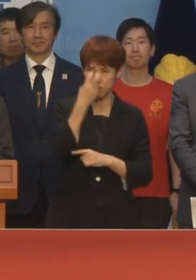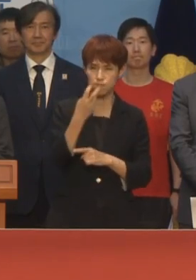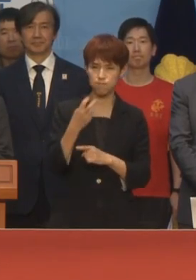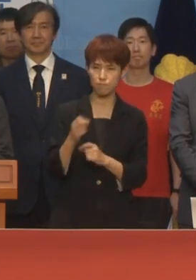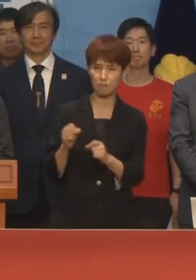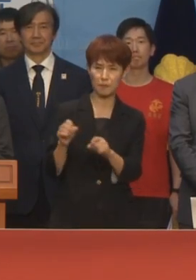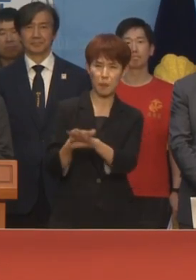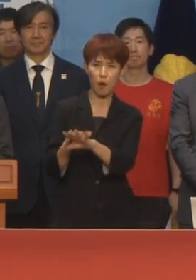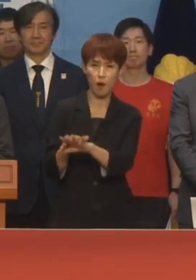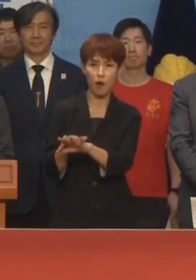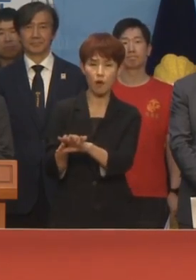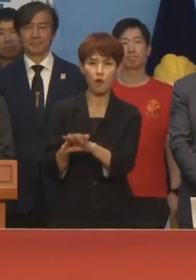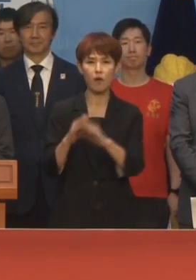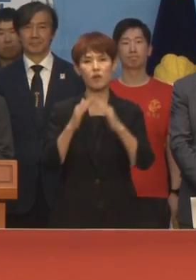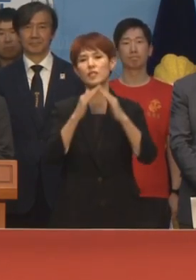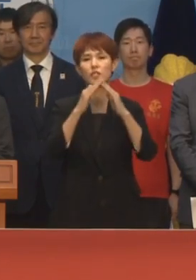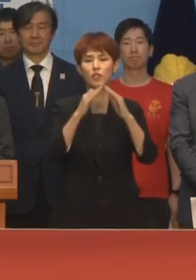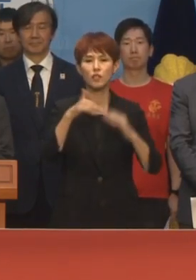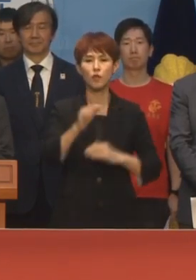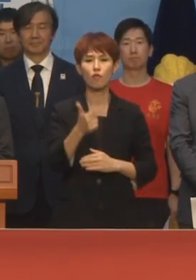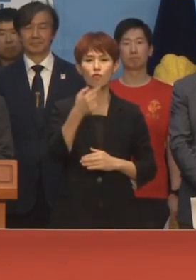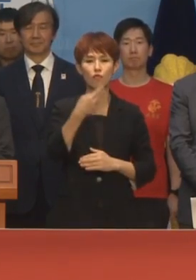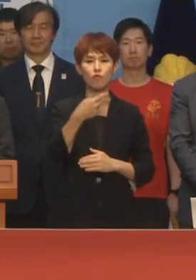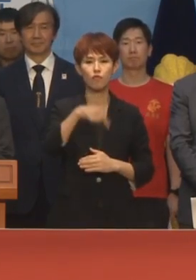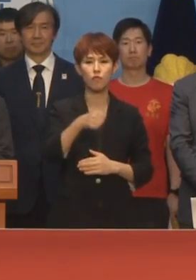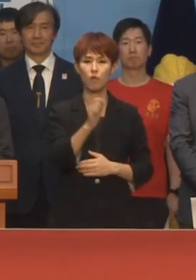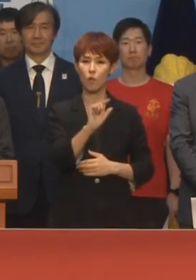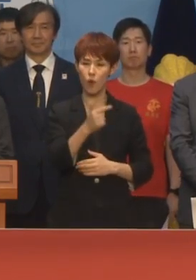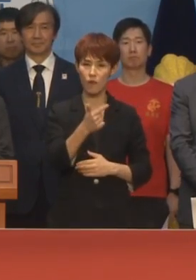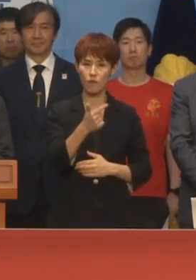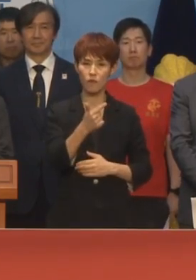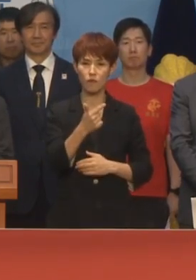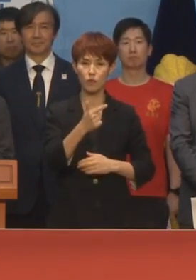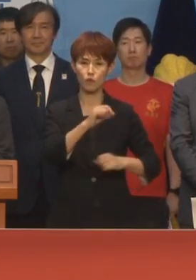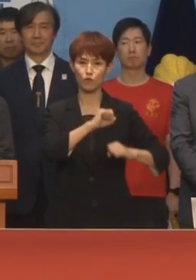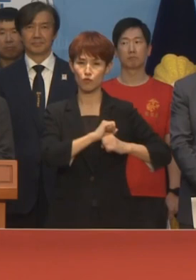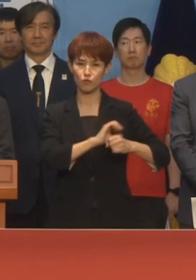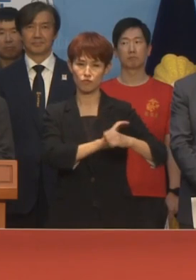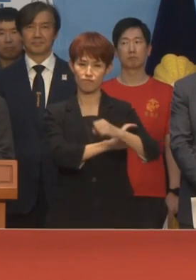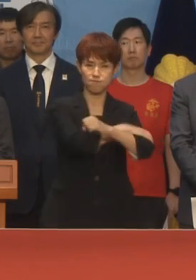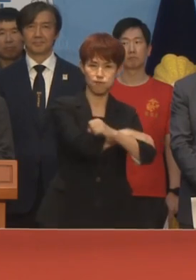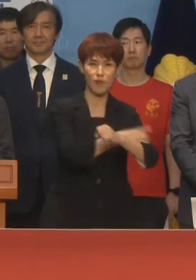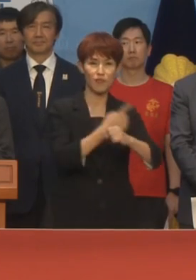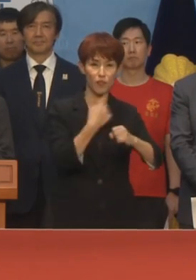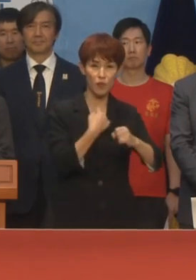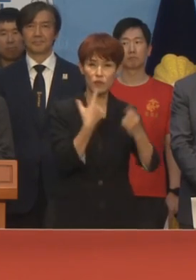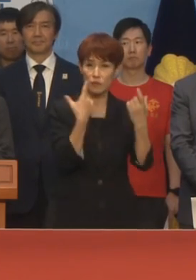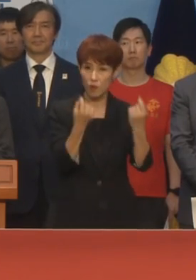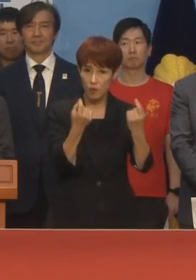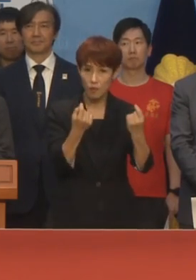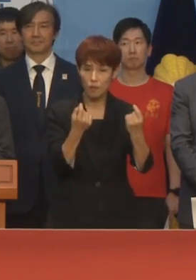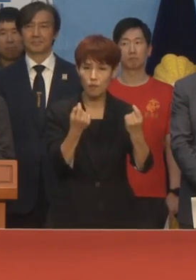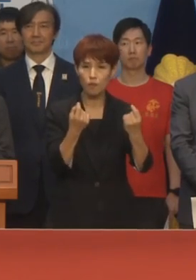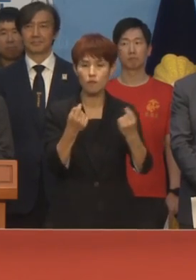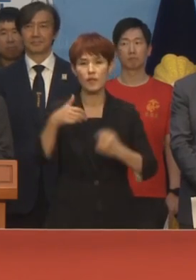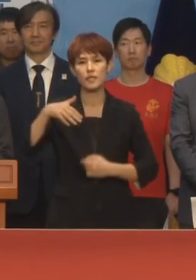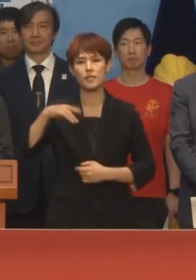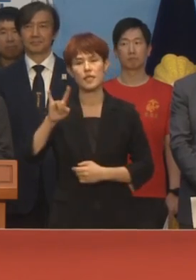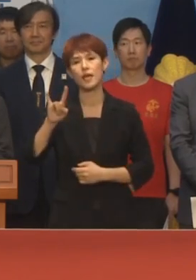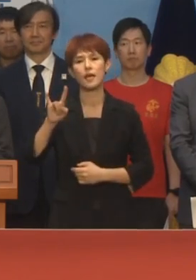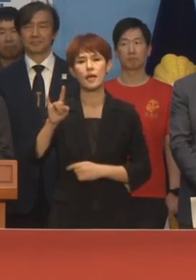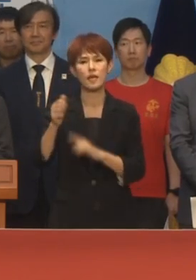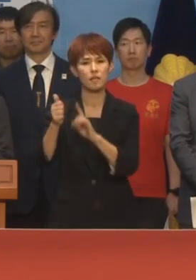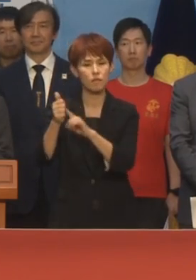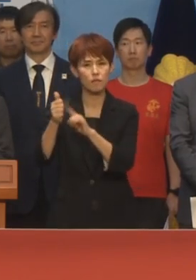독재 정권 붕괴의 방아쇠 역할을 한 것처럼 이 최상병 죽음에